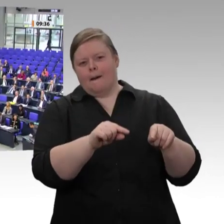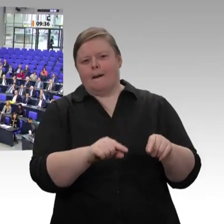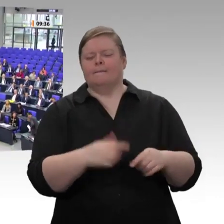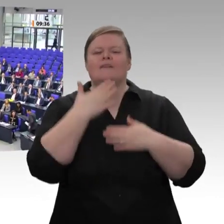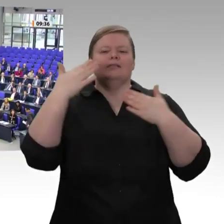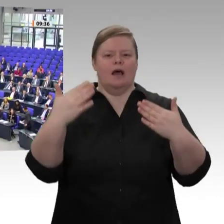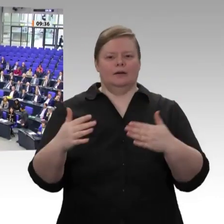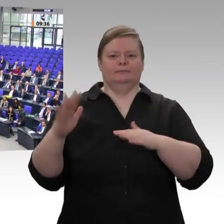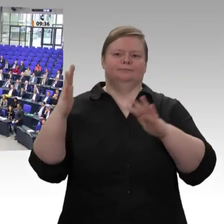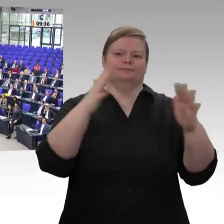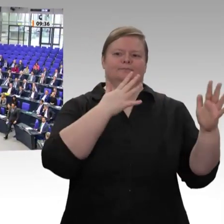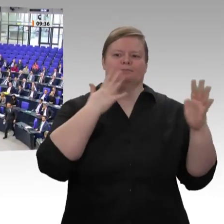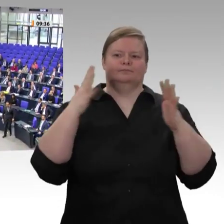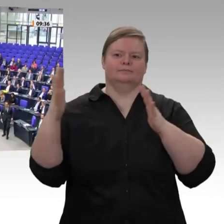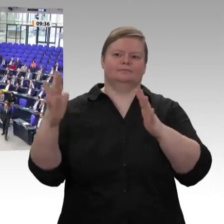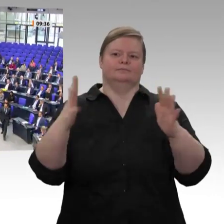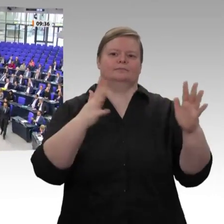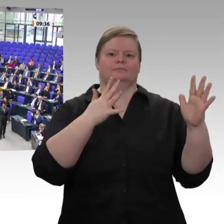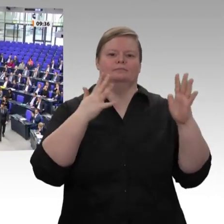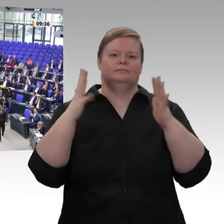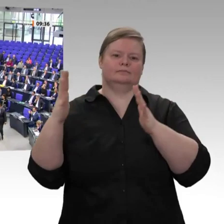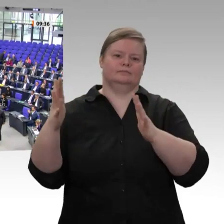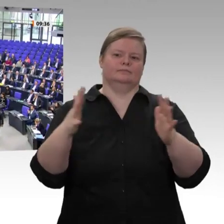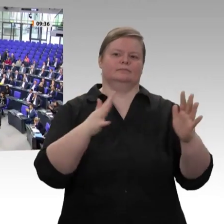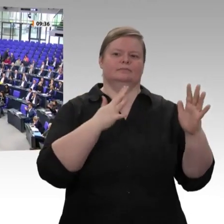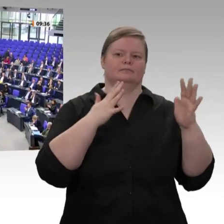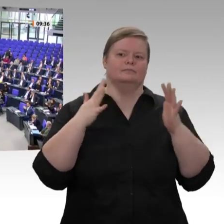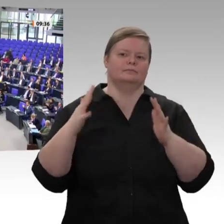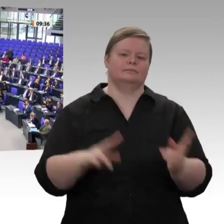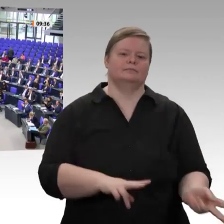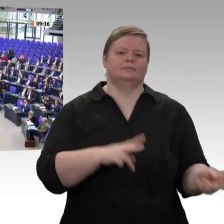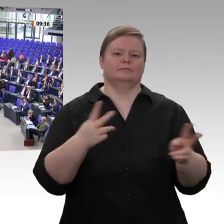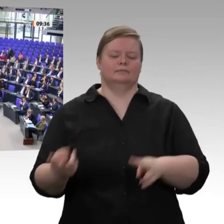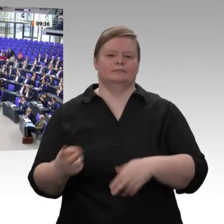Nächster Redner ist der Kollege Biyant Yasare, FDP.